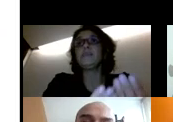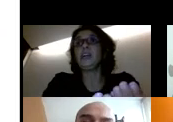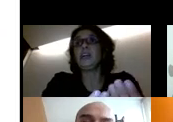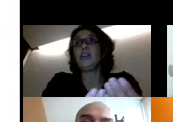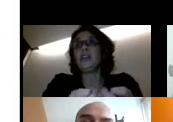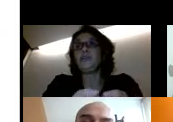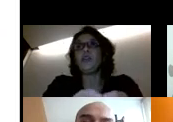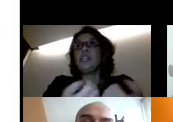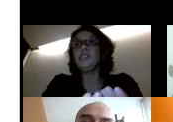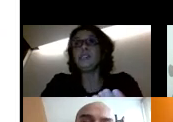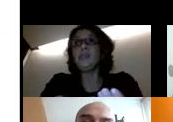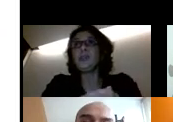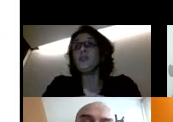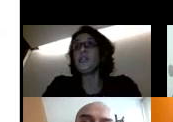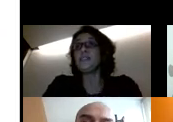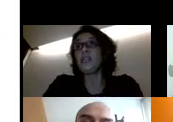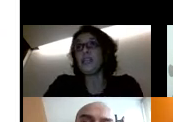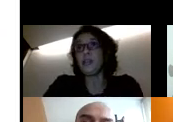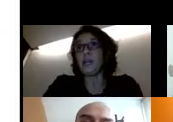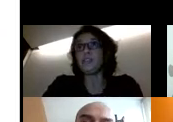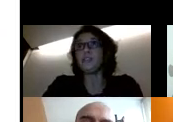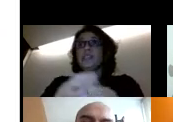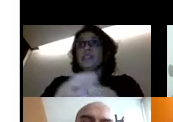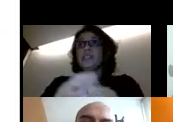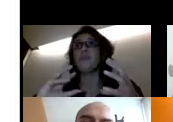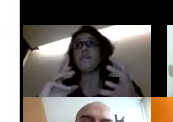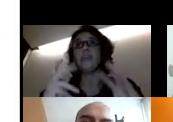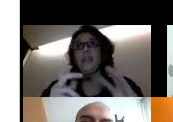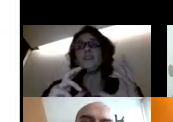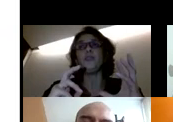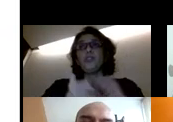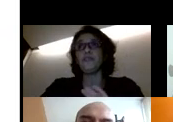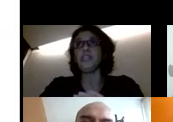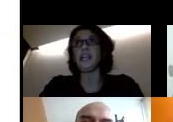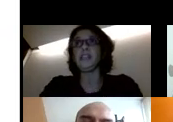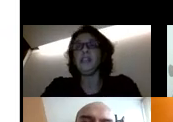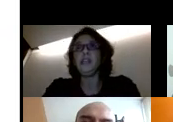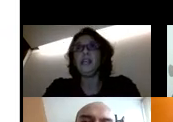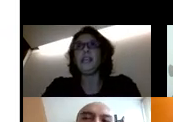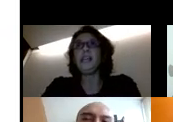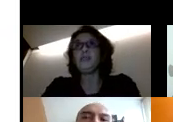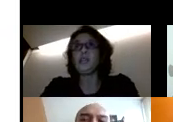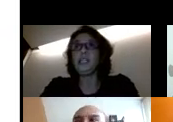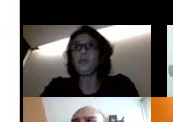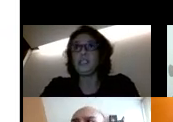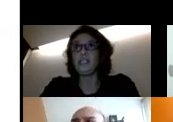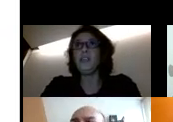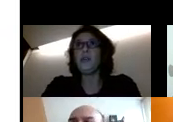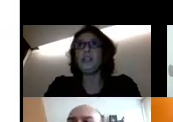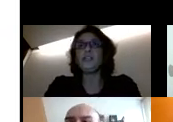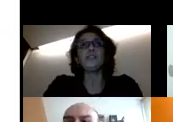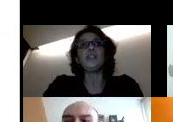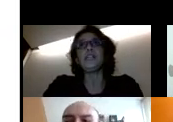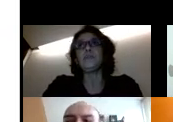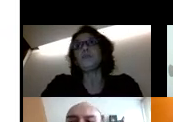que es oyente porque utiliza otra lengua. Entonces, de alguna forma median o modifican las estructuras lingüísticas,